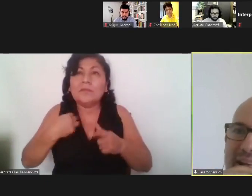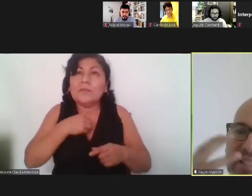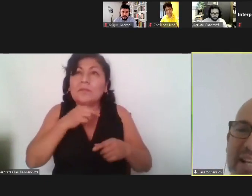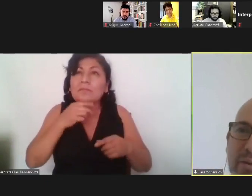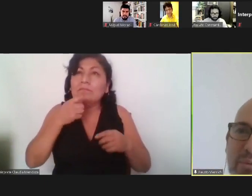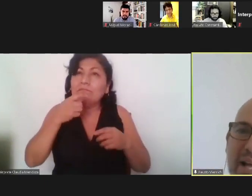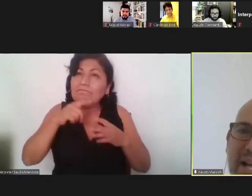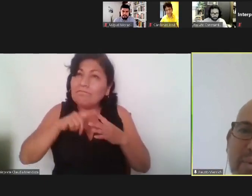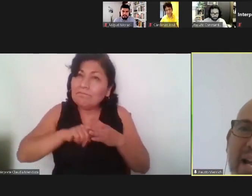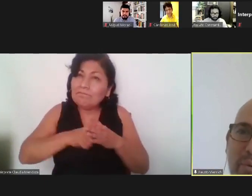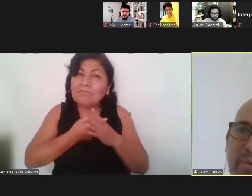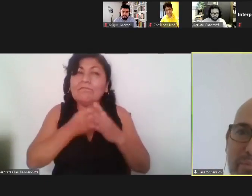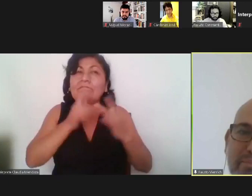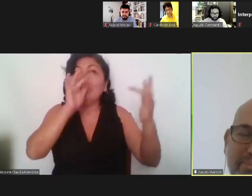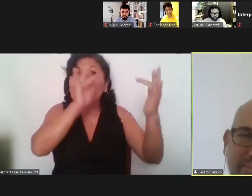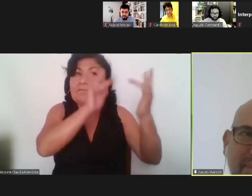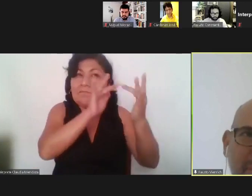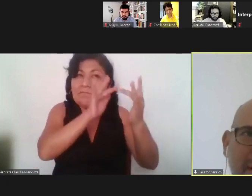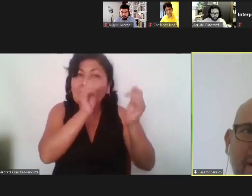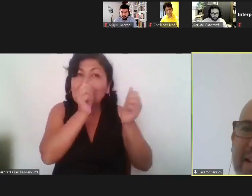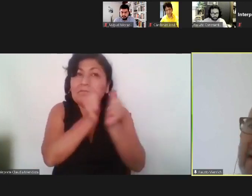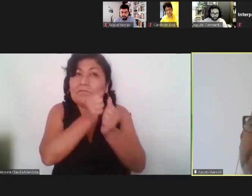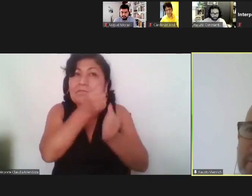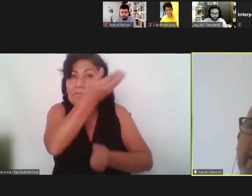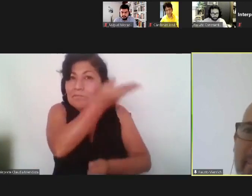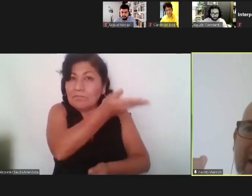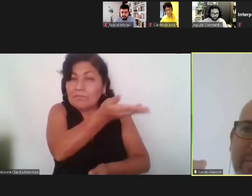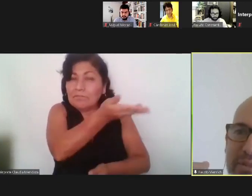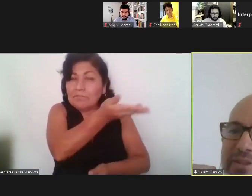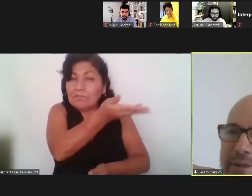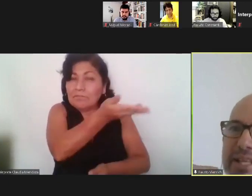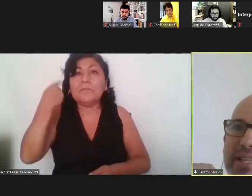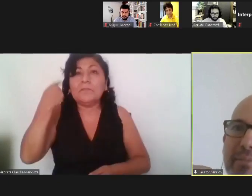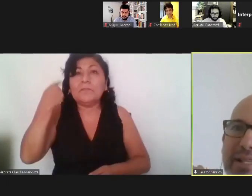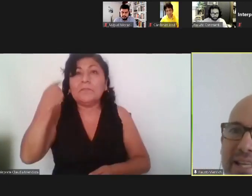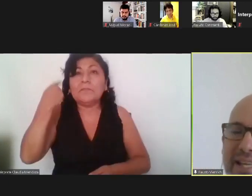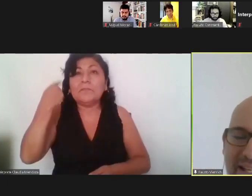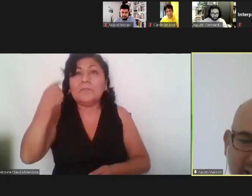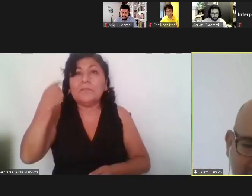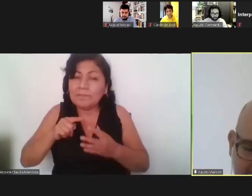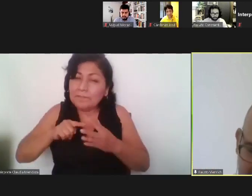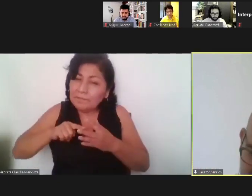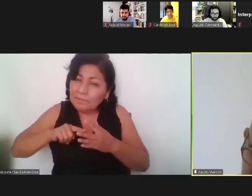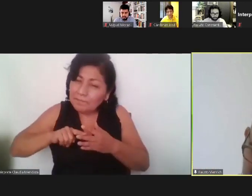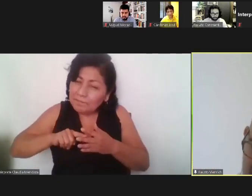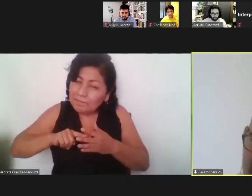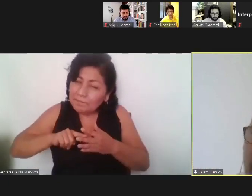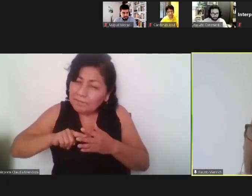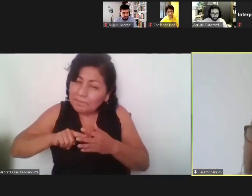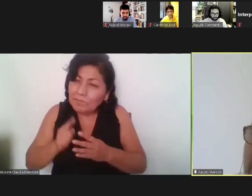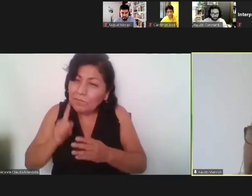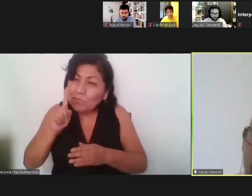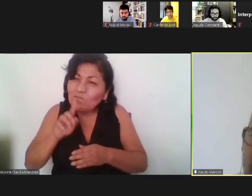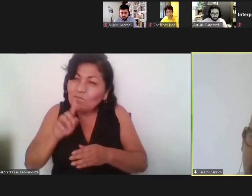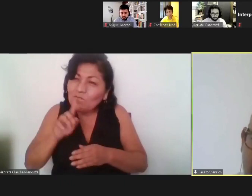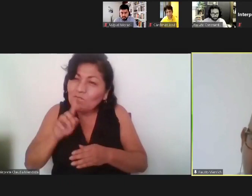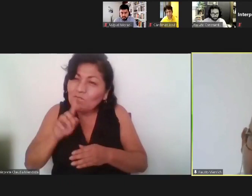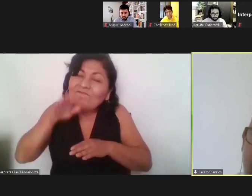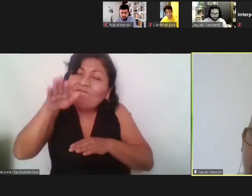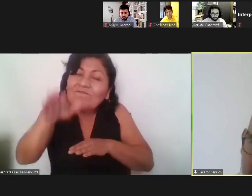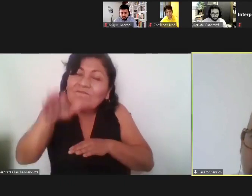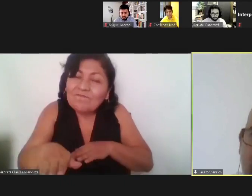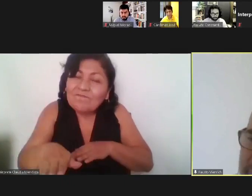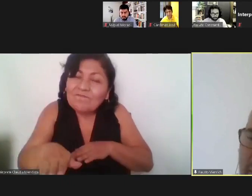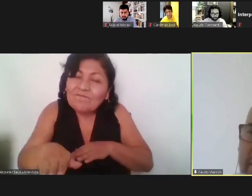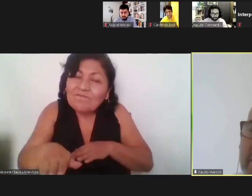para hacer una labor, de alguna manera, dar un primer paso, ¿no? Evidentemente que la labor es una labor